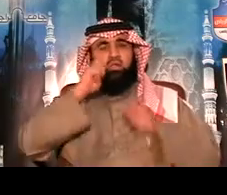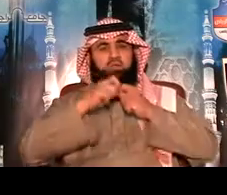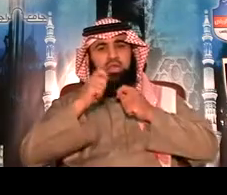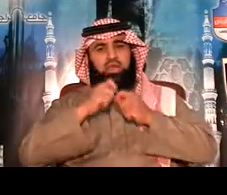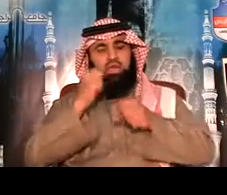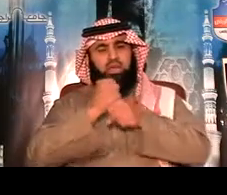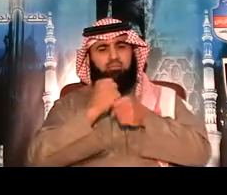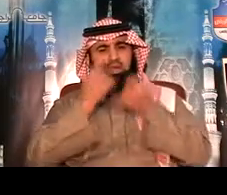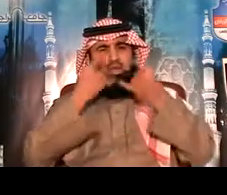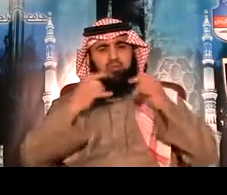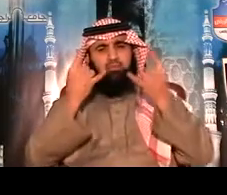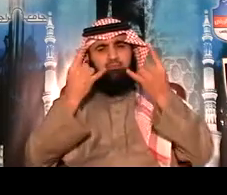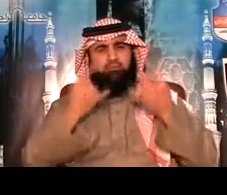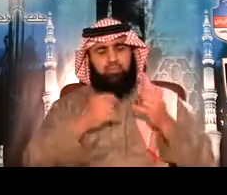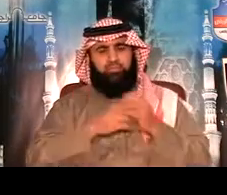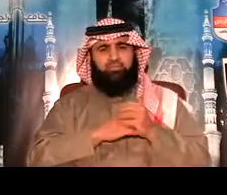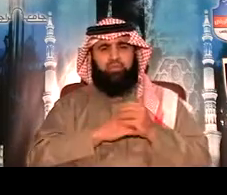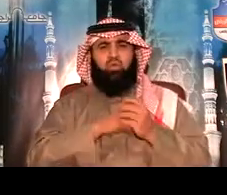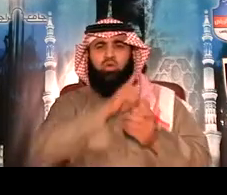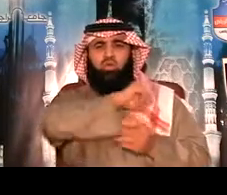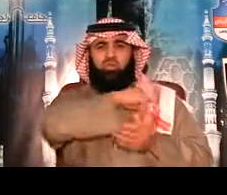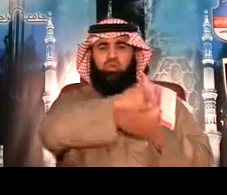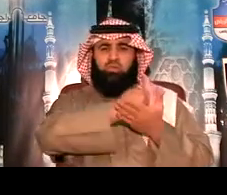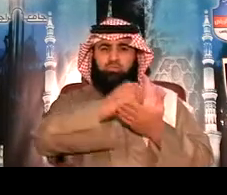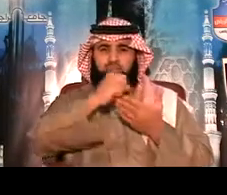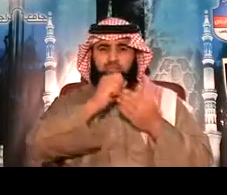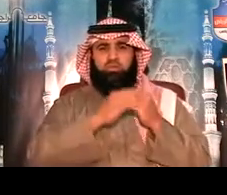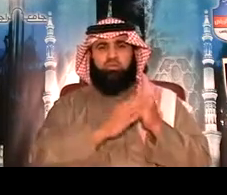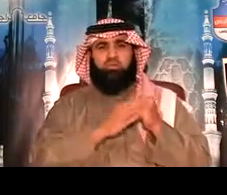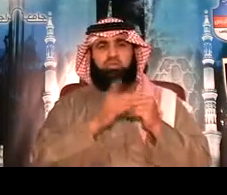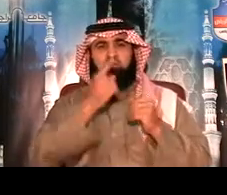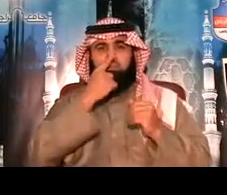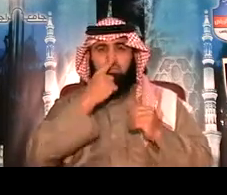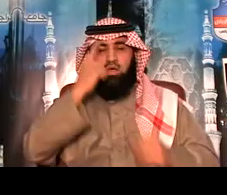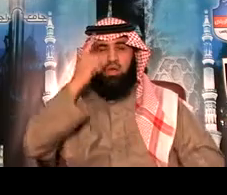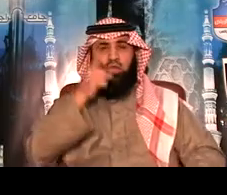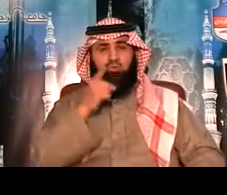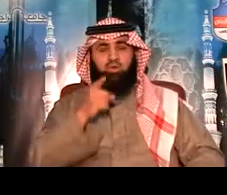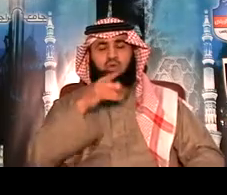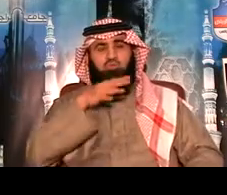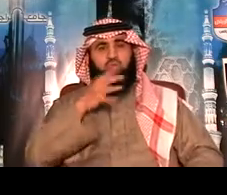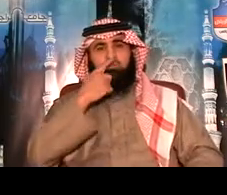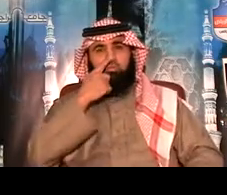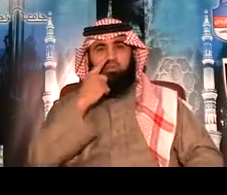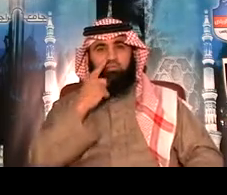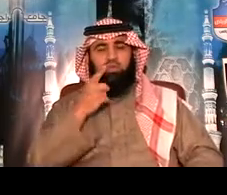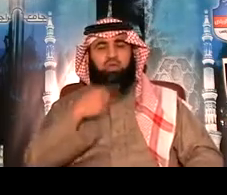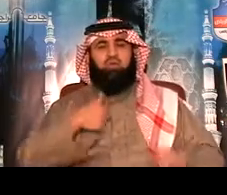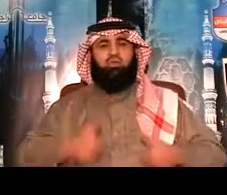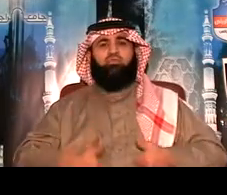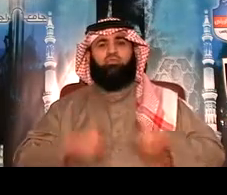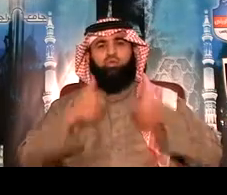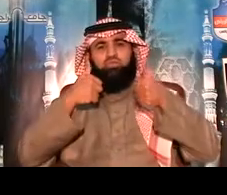أعمالكم ويغفر لكم ذنوبكم، ومن يطع الله ورسوله فقد فاز فوزا